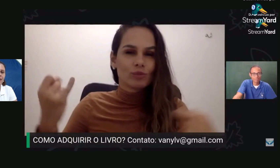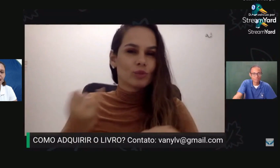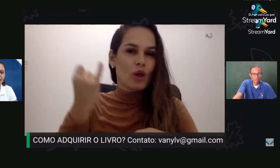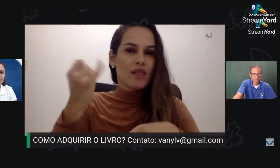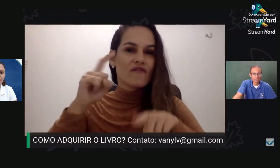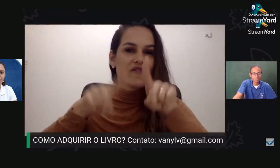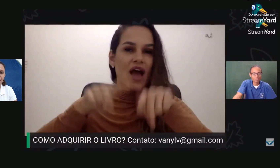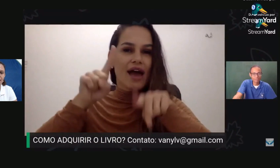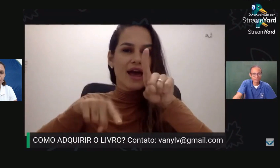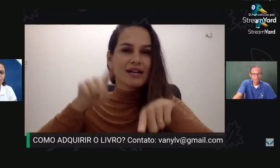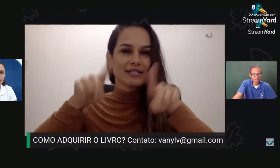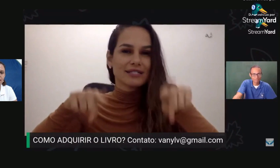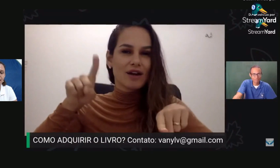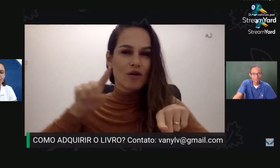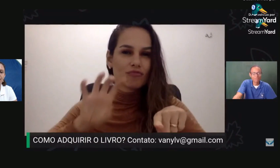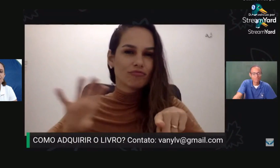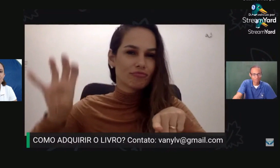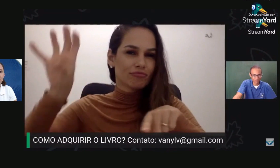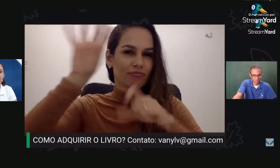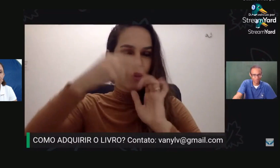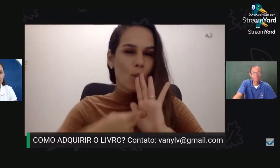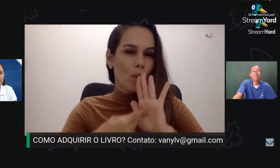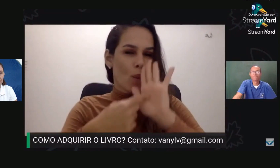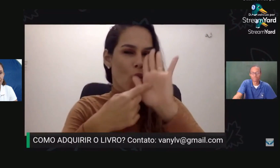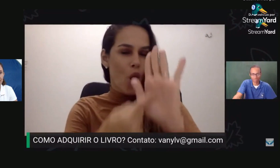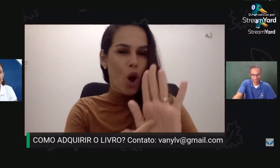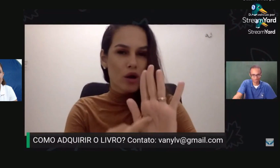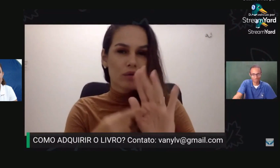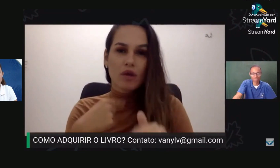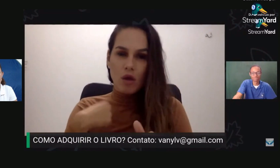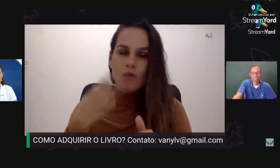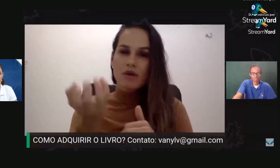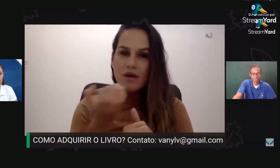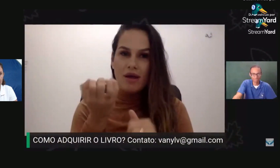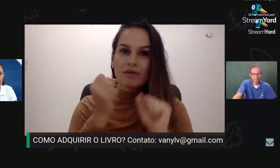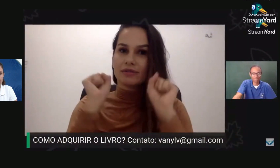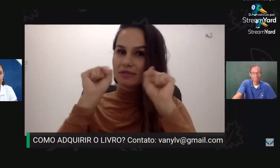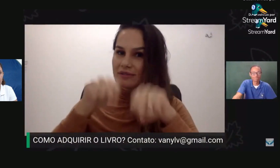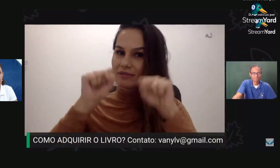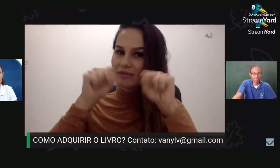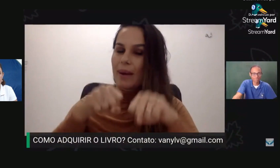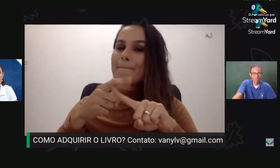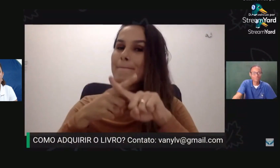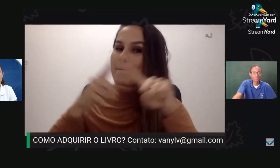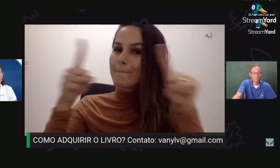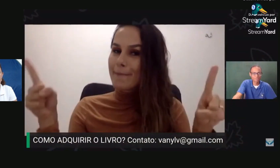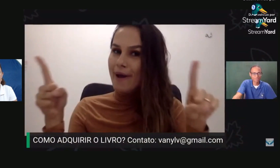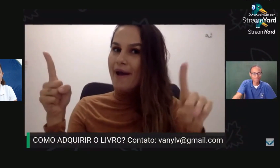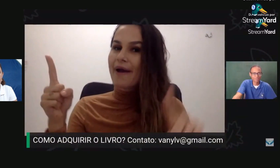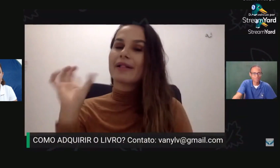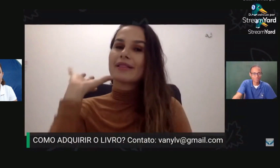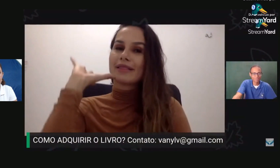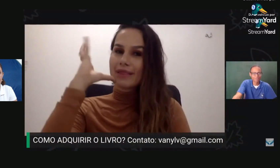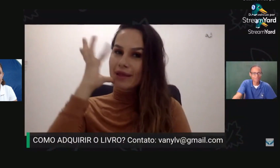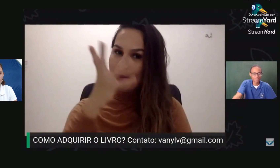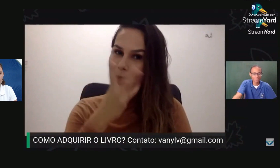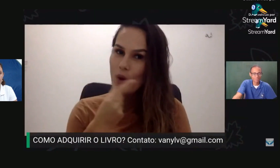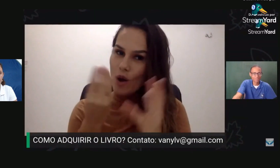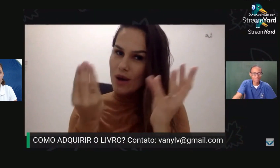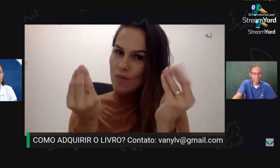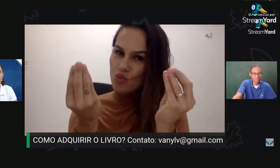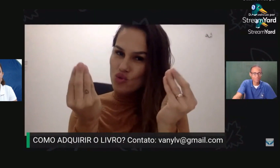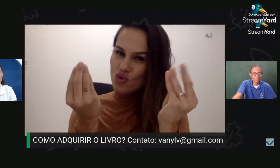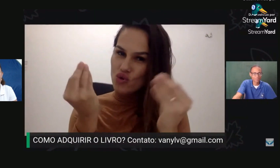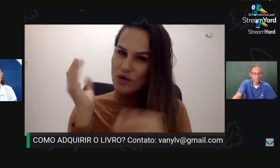esses sinais, né? A variação dos sinais, né? Das regiões também. Então, eu quero muito poder fazer algo,